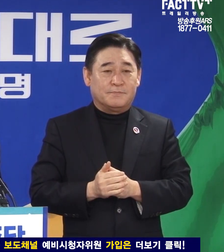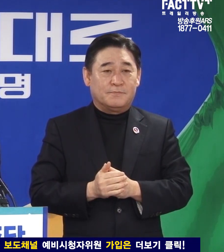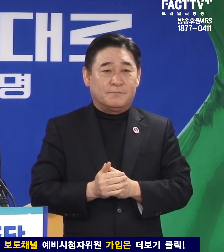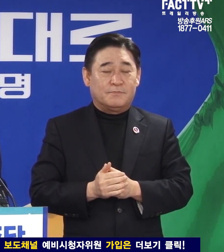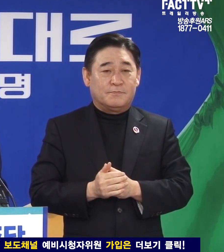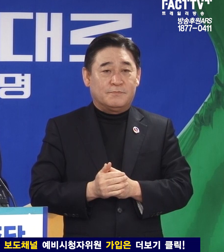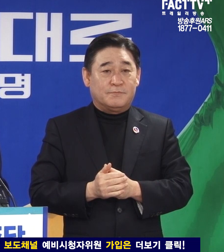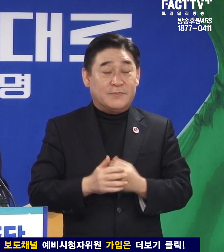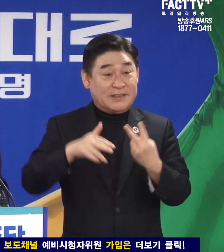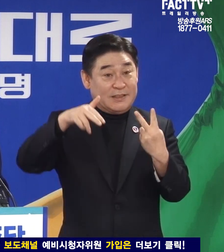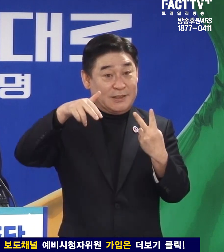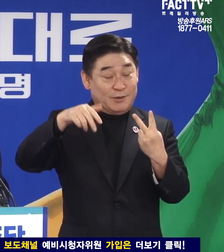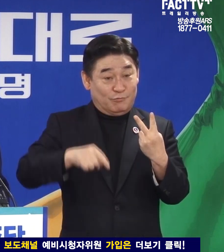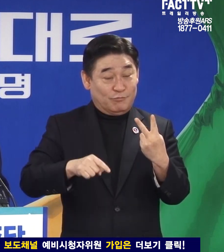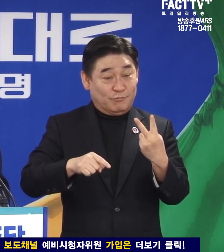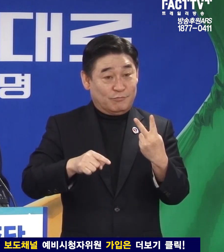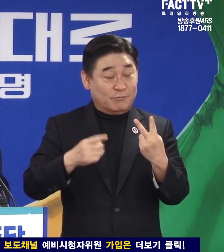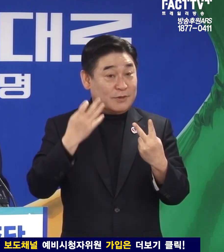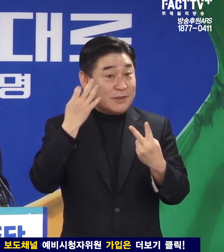이제 2주일 정도